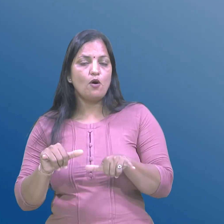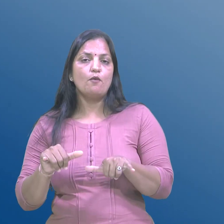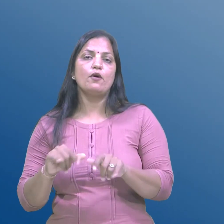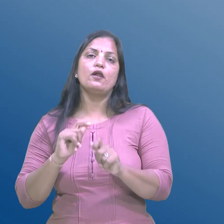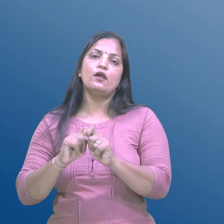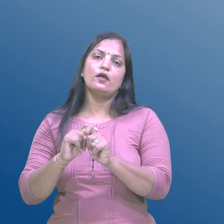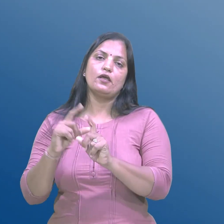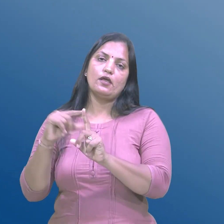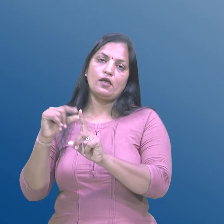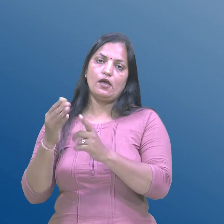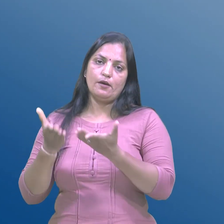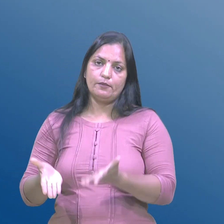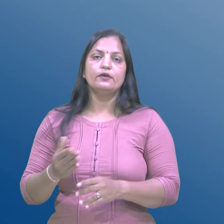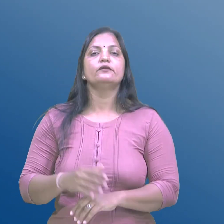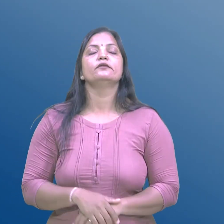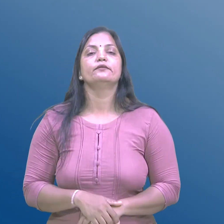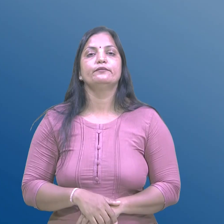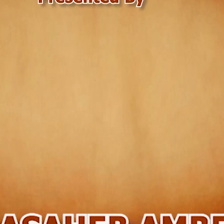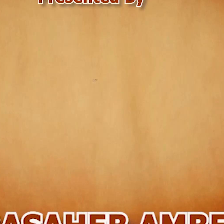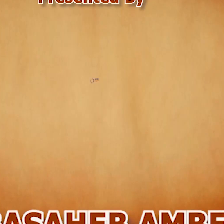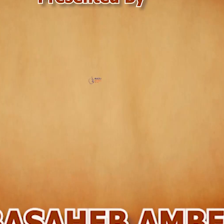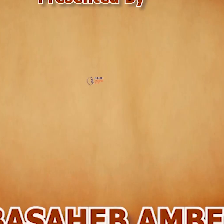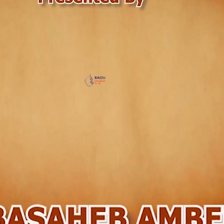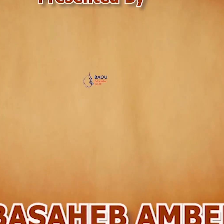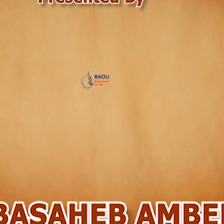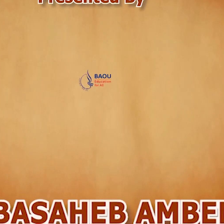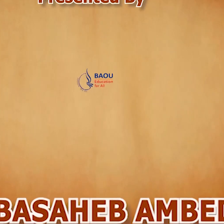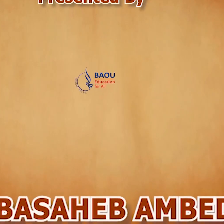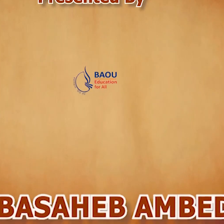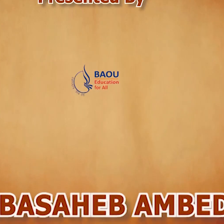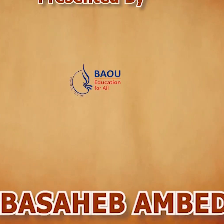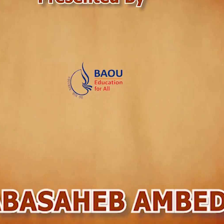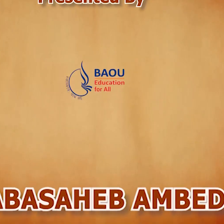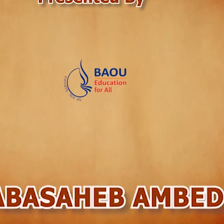स्वाध्यायः